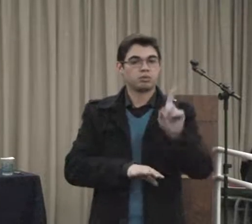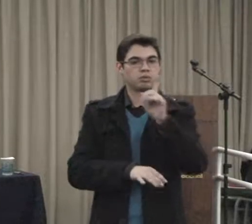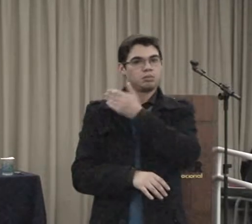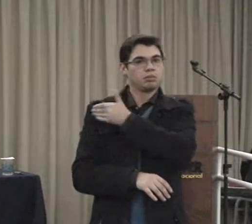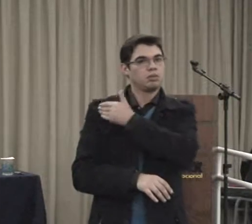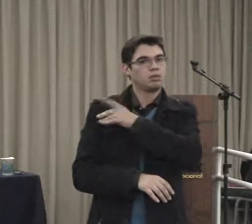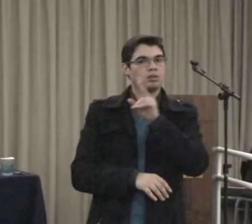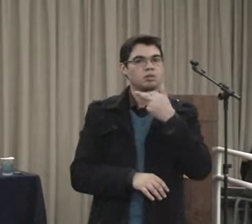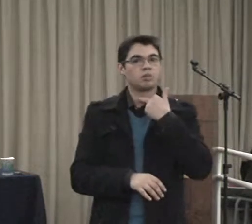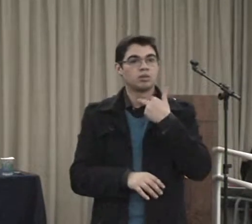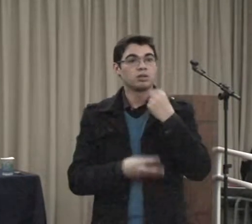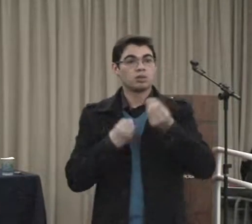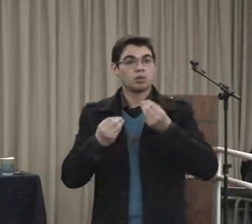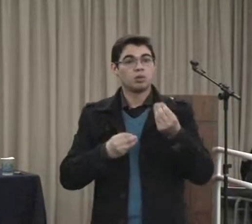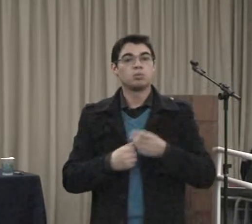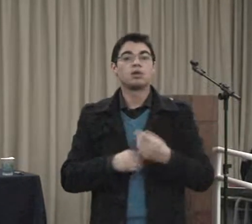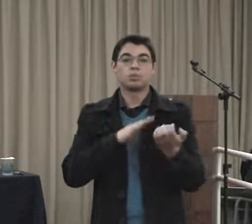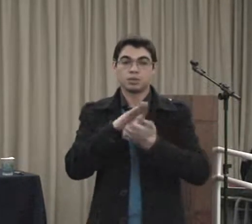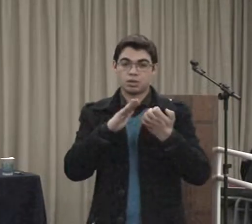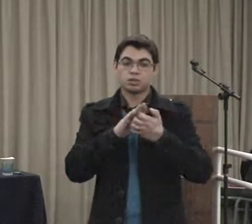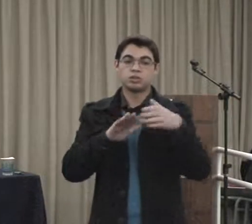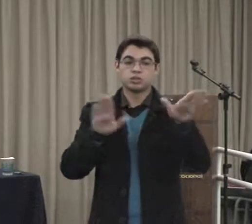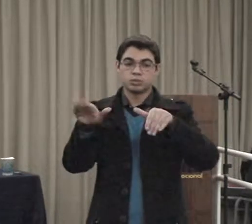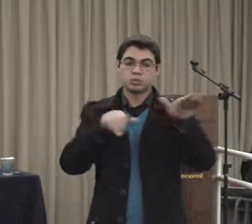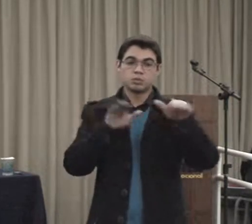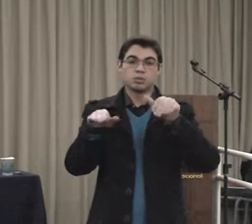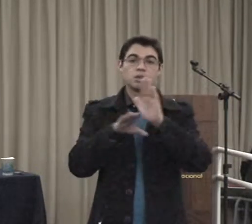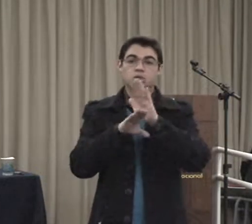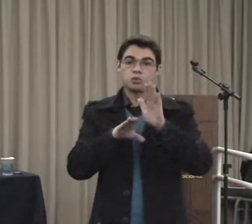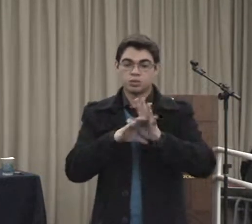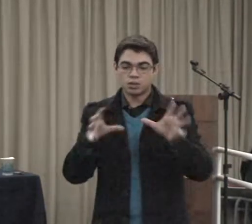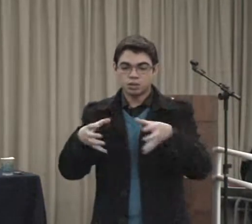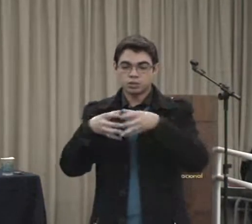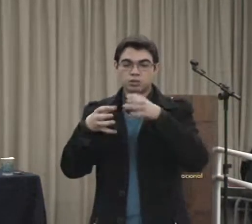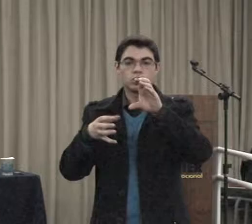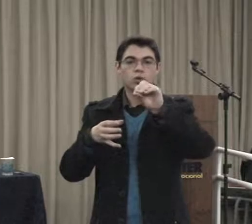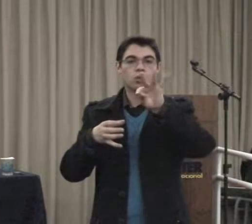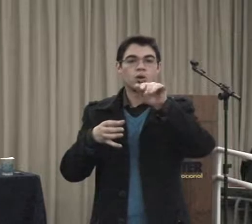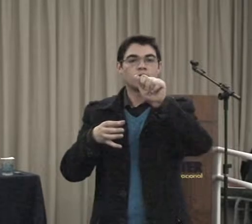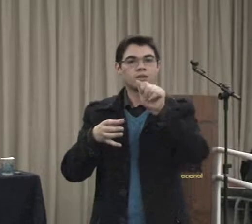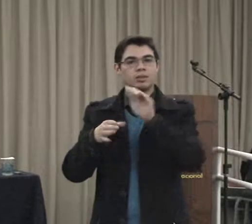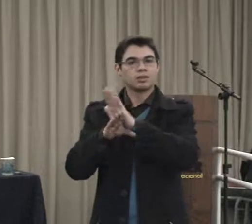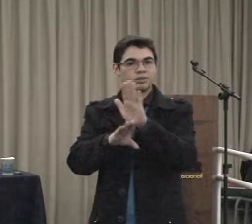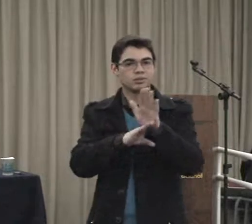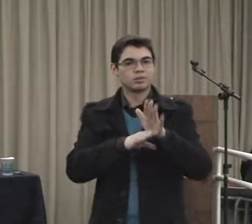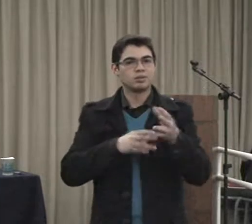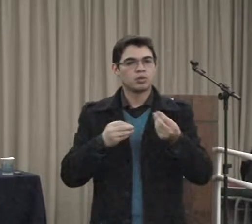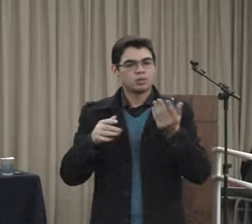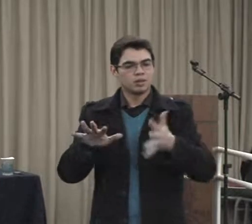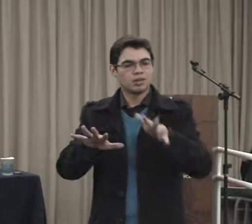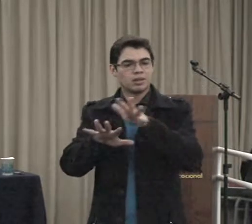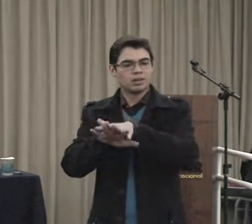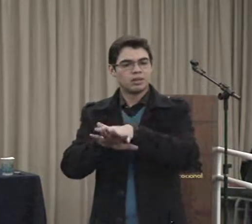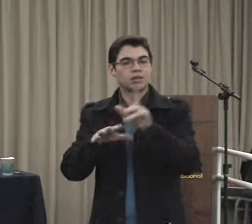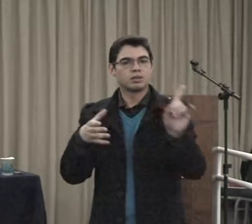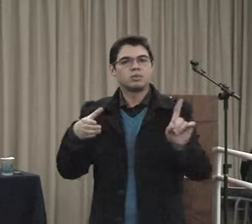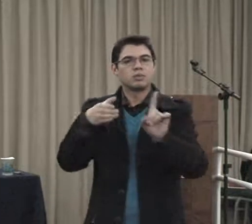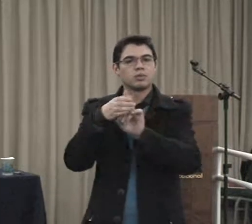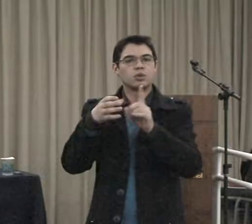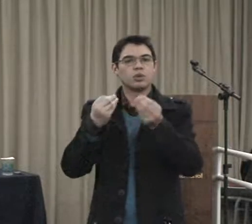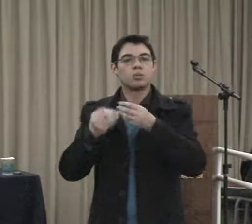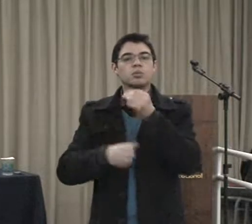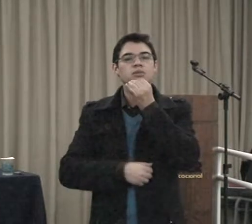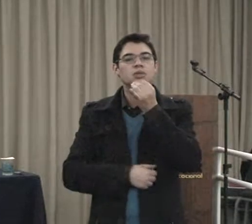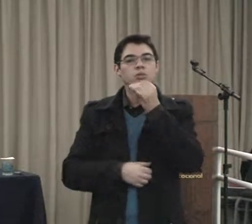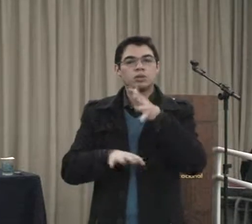a trazer essas minorias e integrá-las dentro da empresa. Para isso, para integrar a pessoa surda,